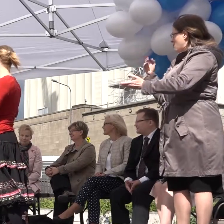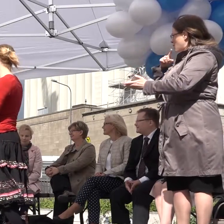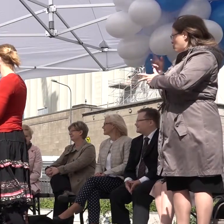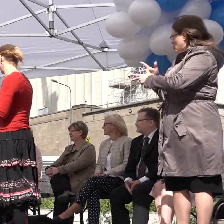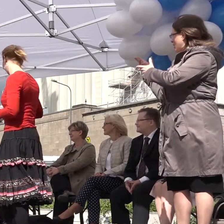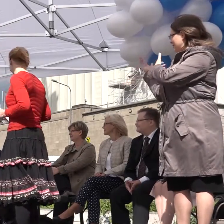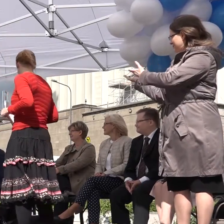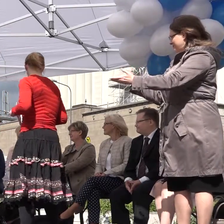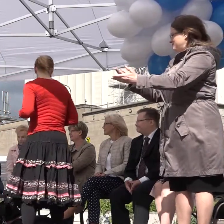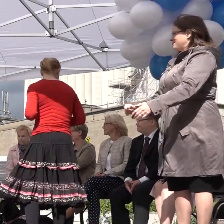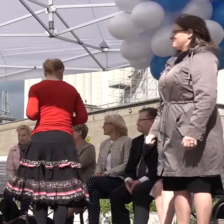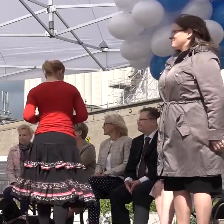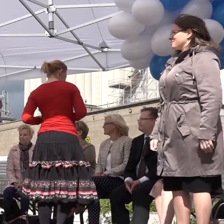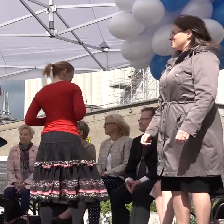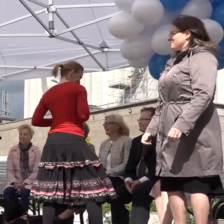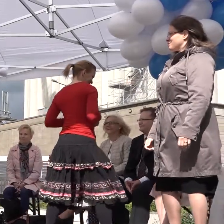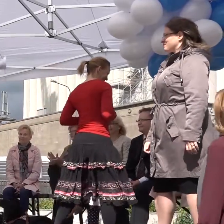Jokinen.